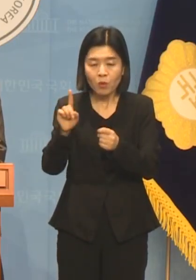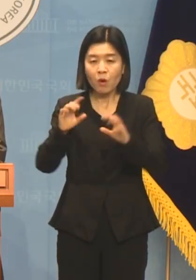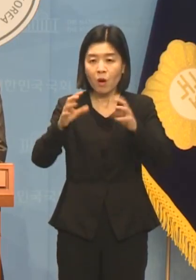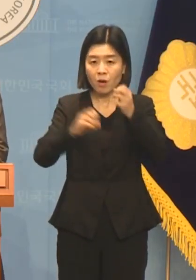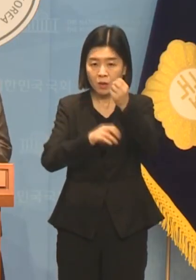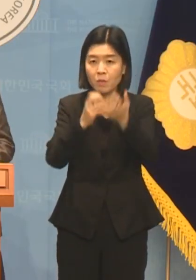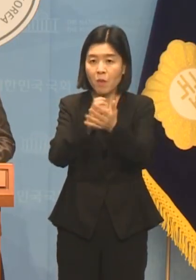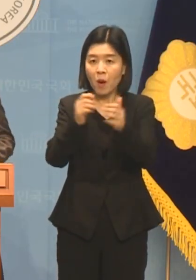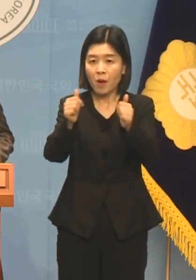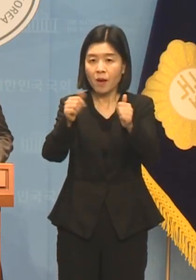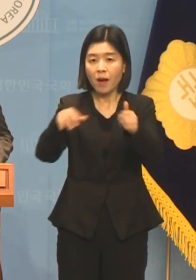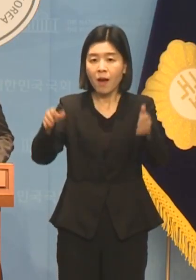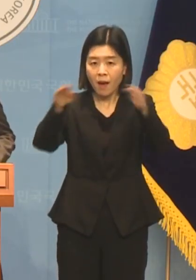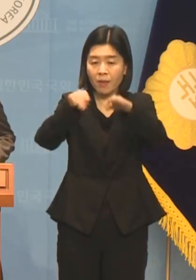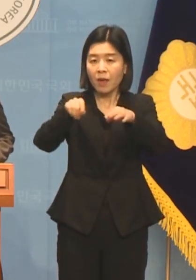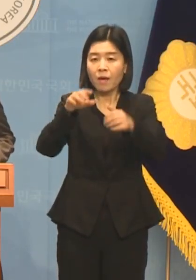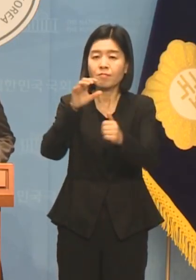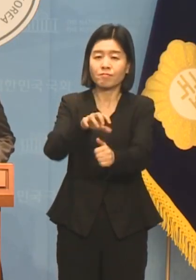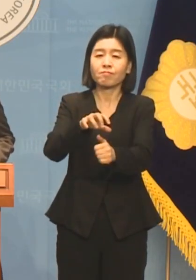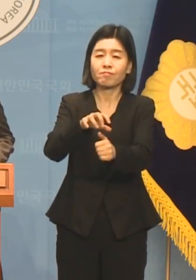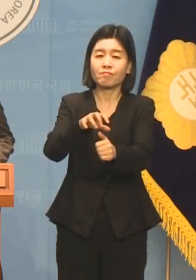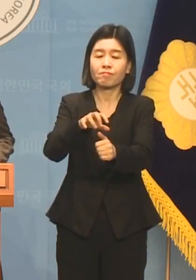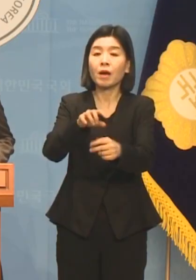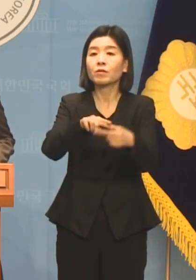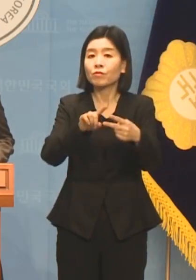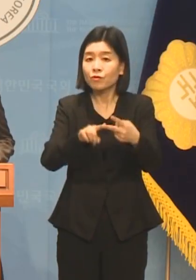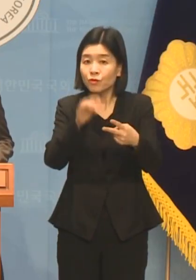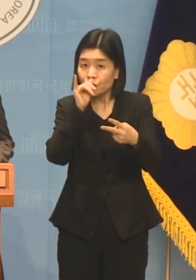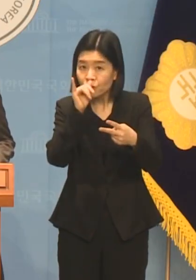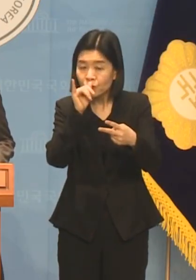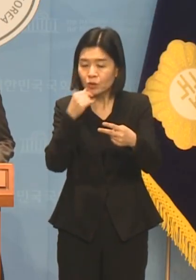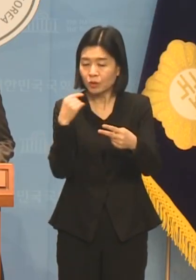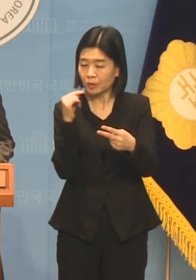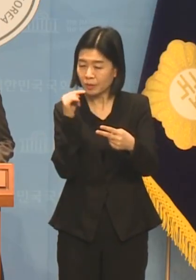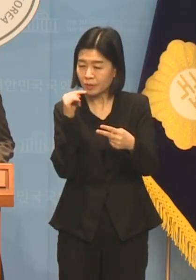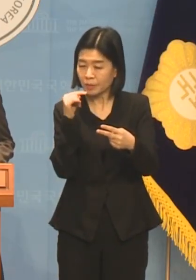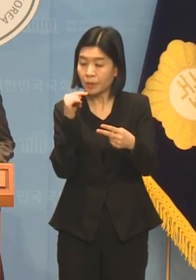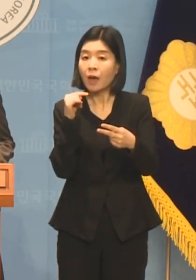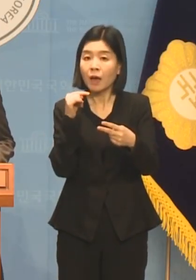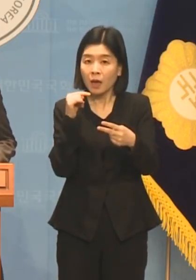기능을 못하게 하는 건데 이런 두 가지 엄밀한 조건에 따라서도